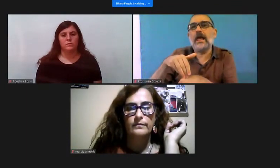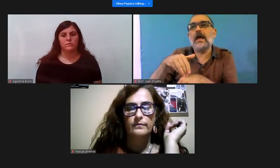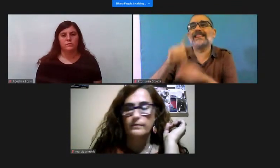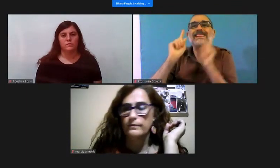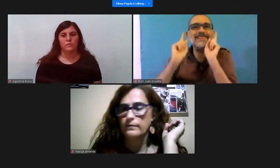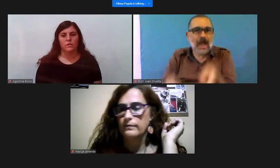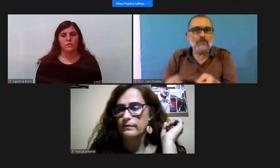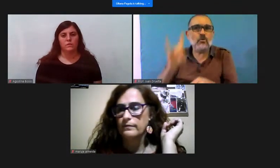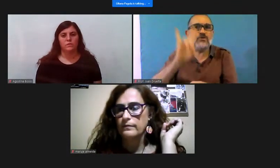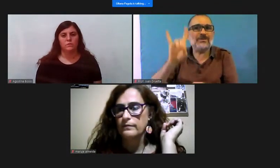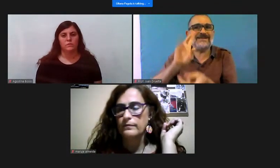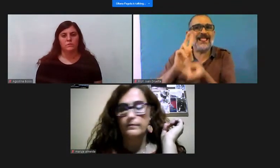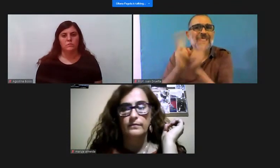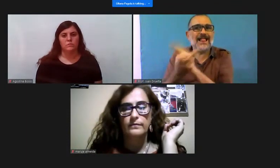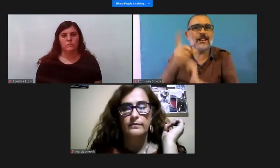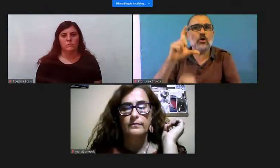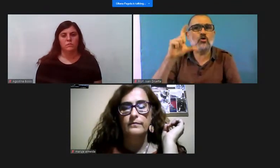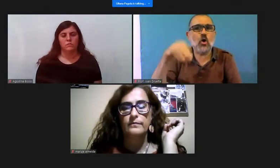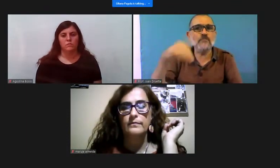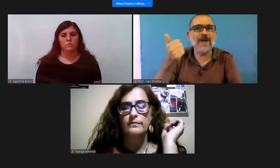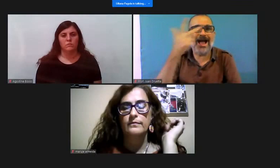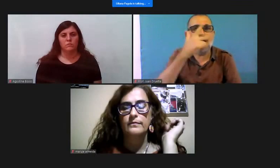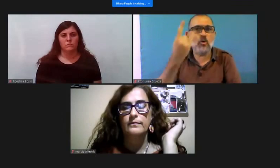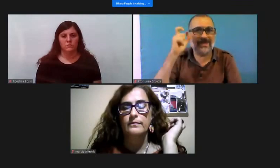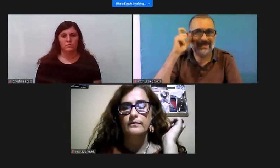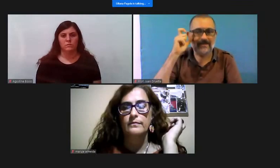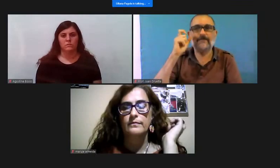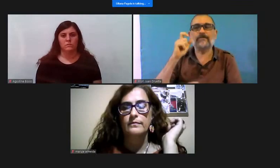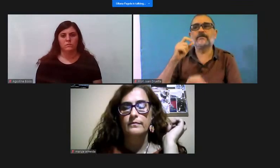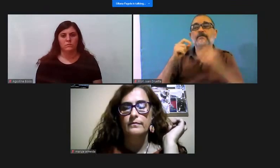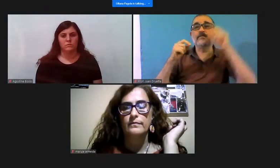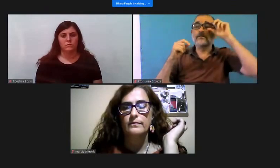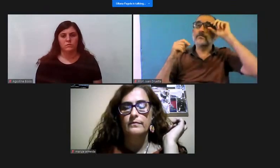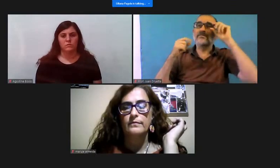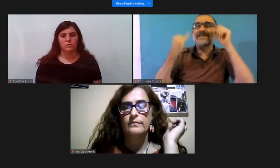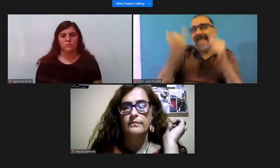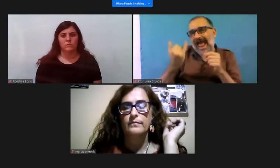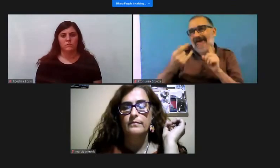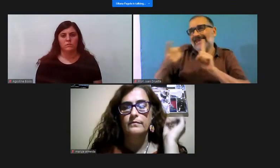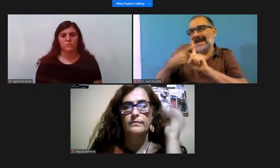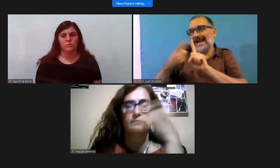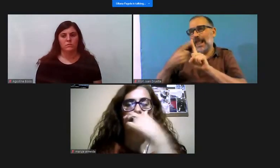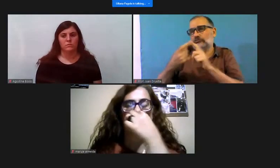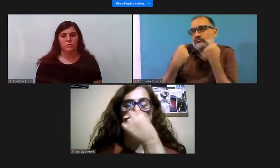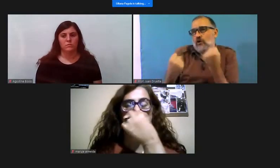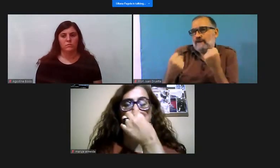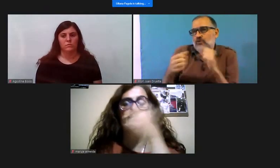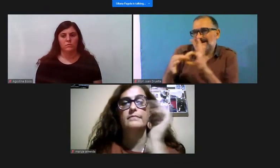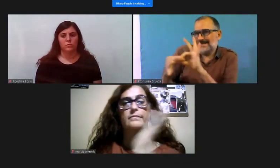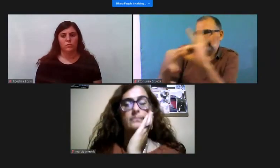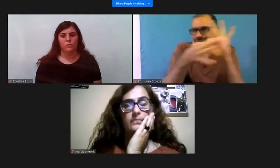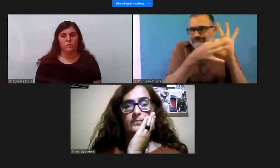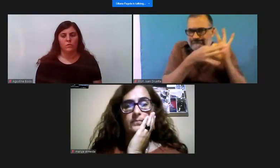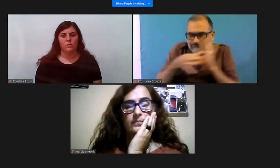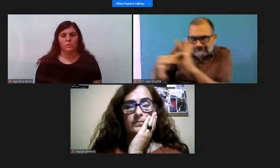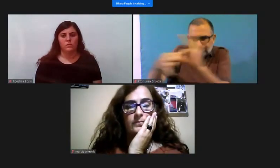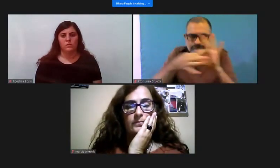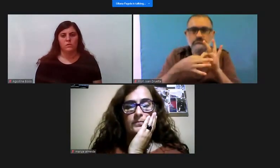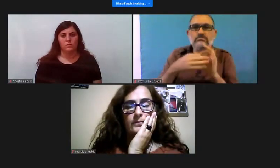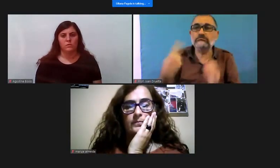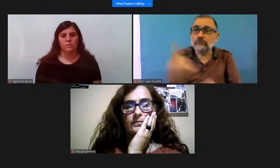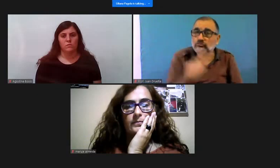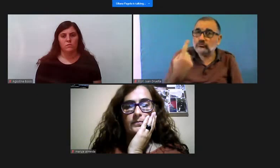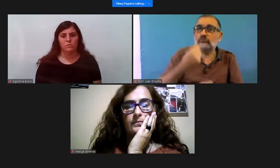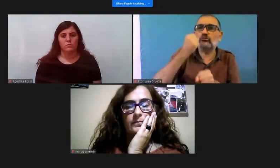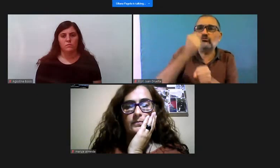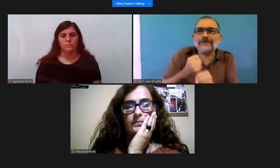el trabajo que hemos hecho en la UNER, también en la Universidad Nacional de Villa María, también el trabajo que se hace en la Universidad del Comahue, que tenemos un